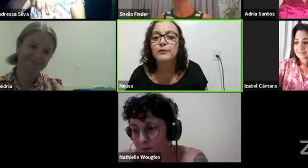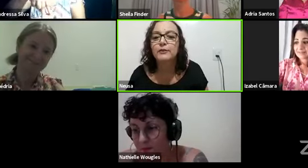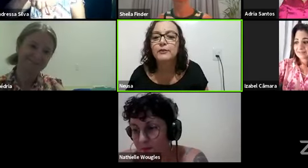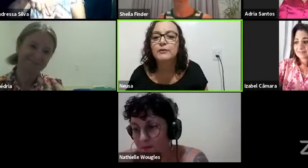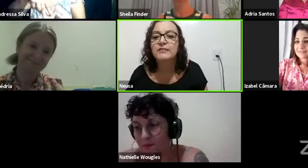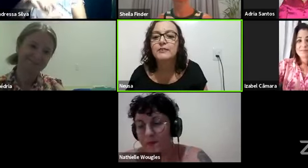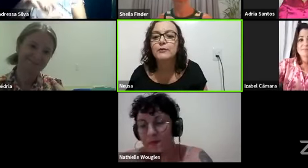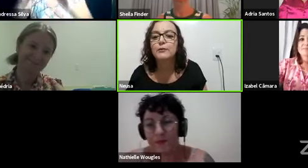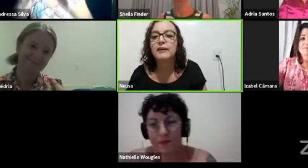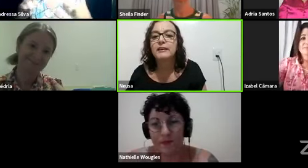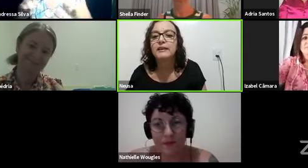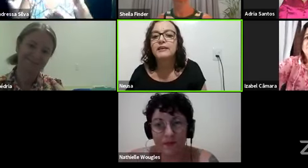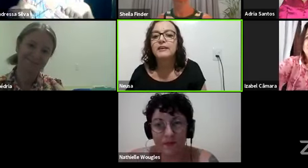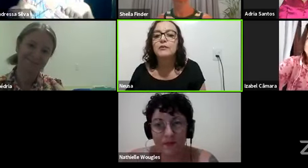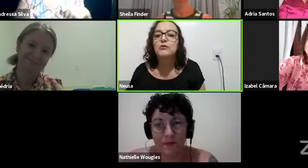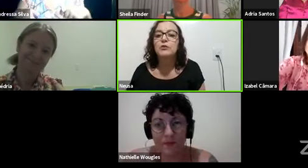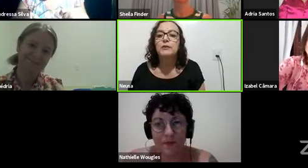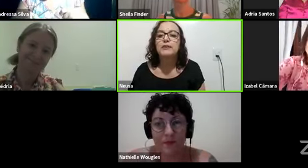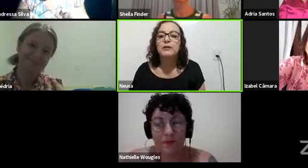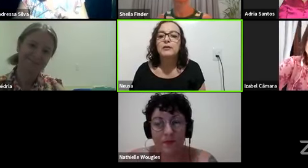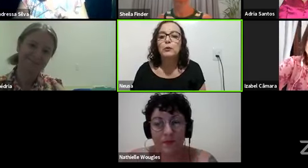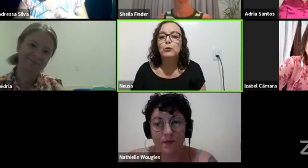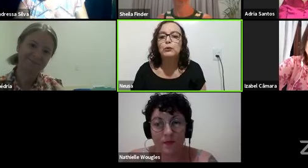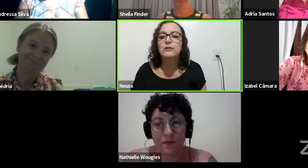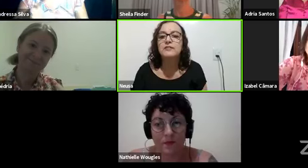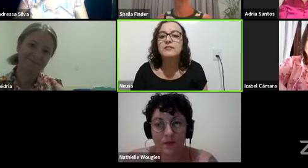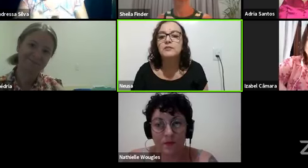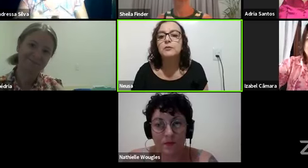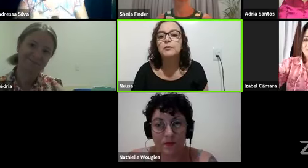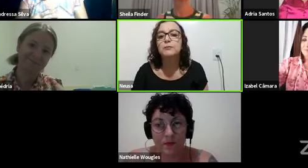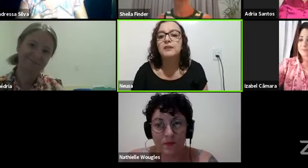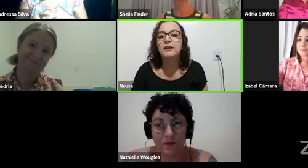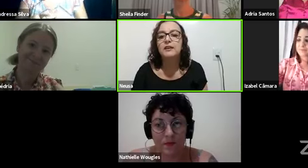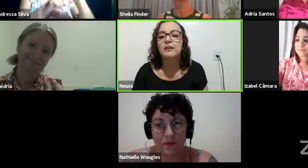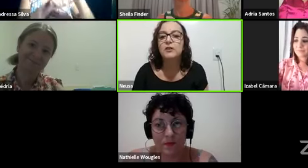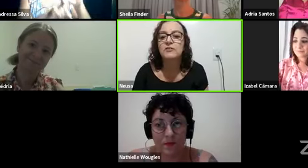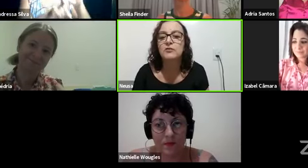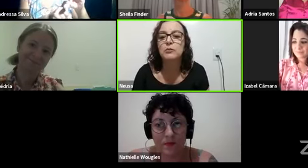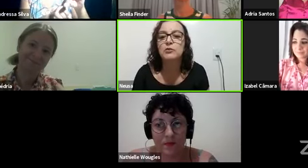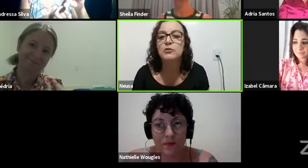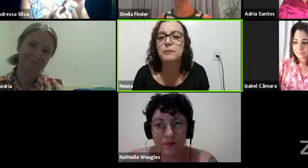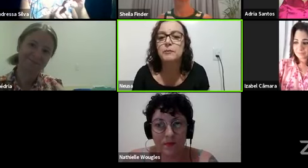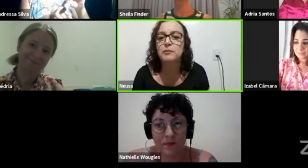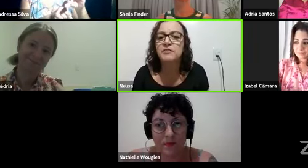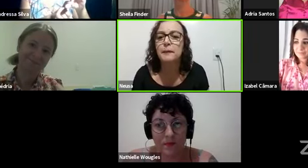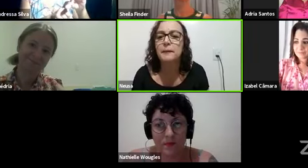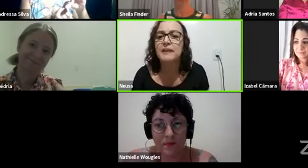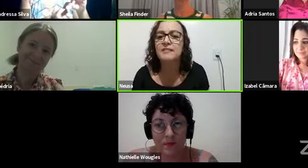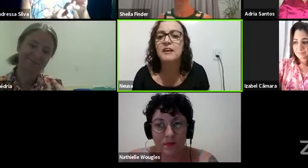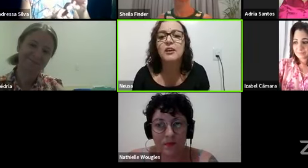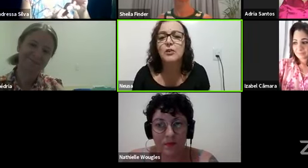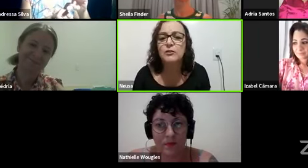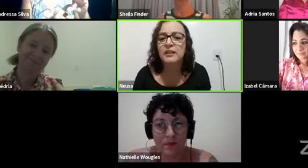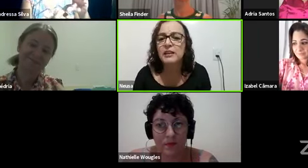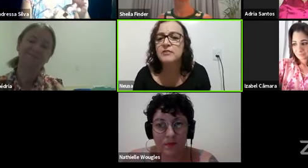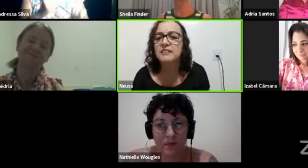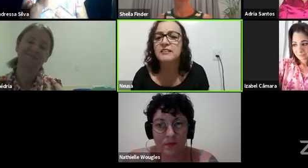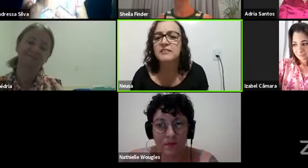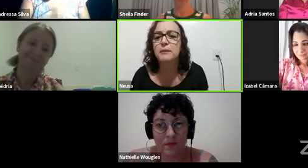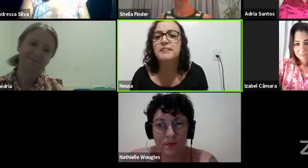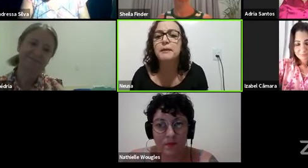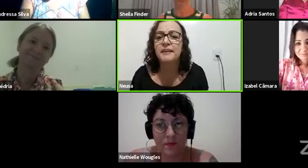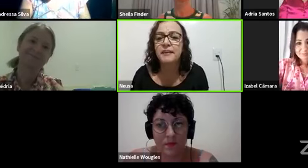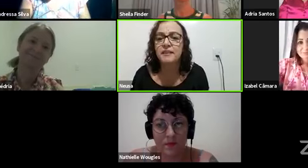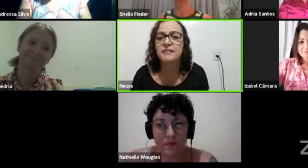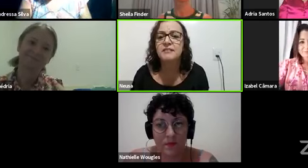Tá travando, eu não consigo ver. Eu sou modelo e eu luto e insisto porque nós somos surdos também, somos capazes. Nós não